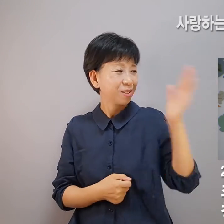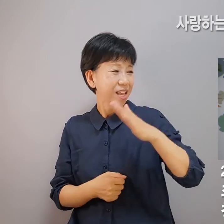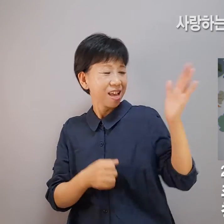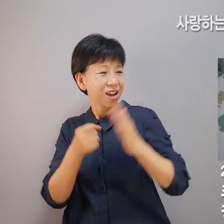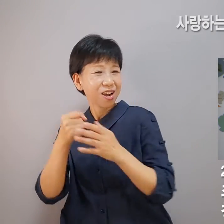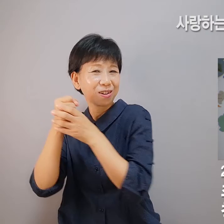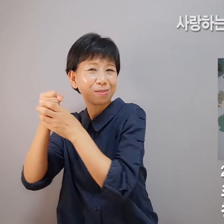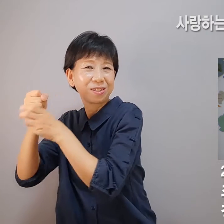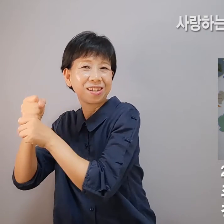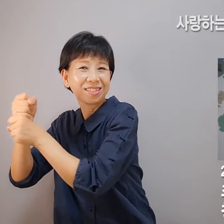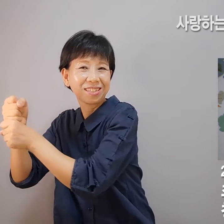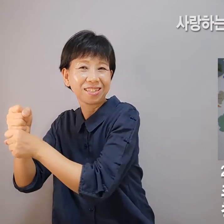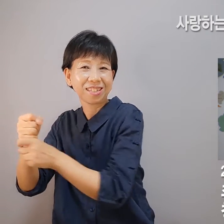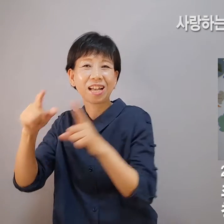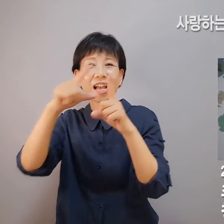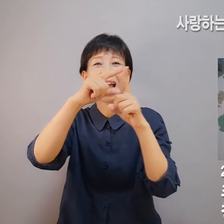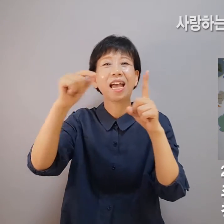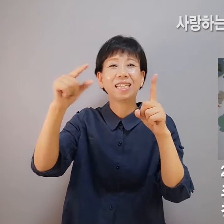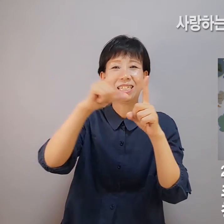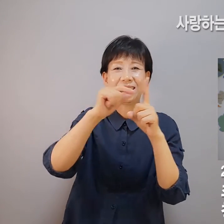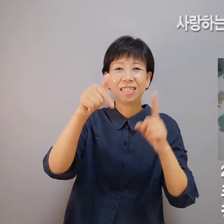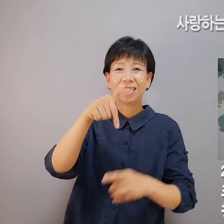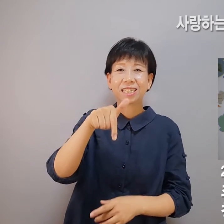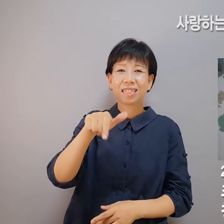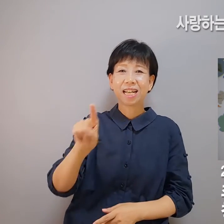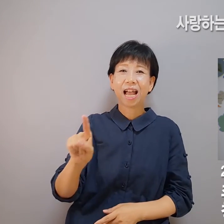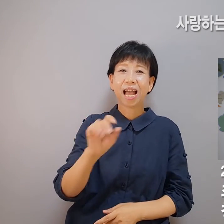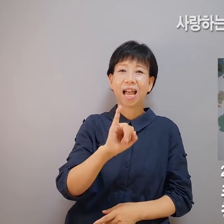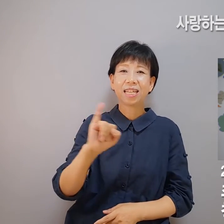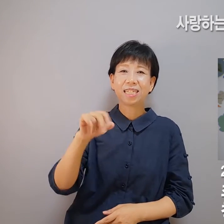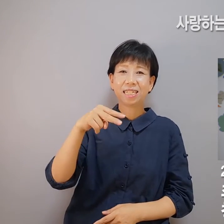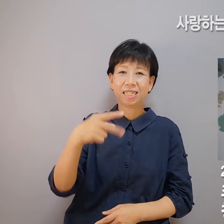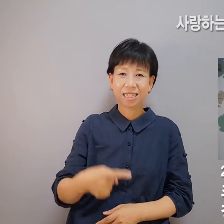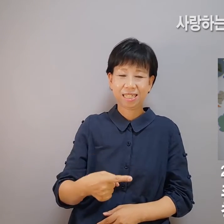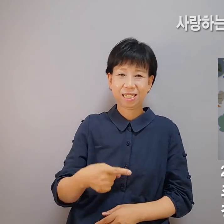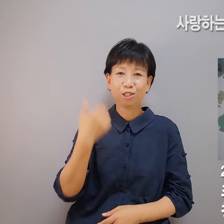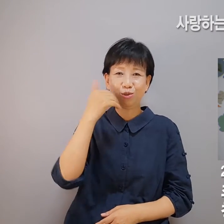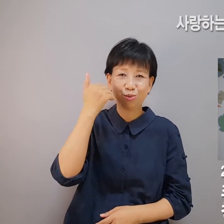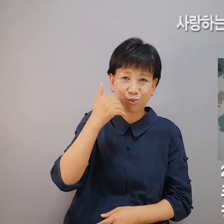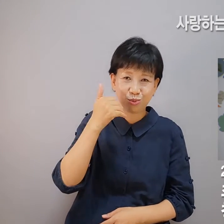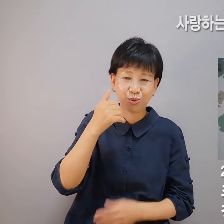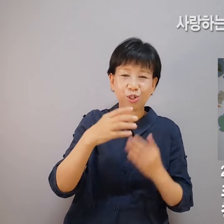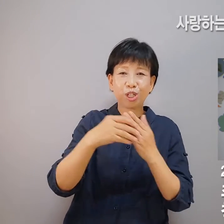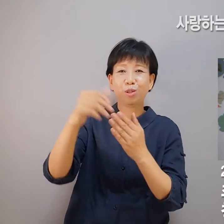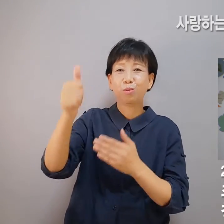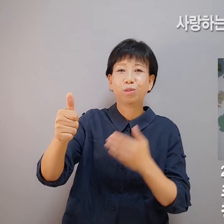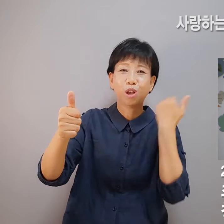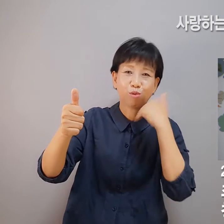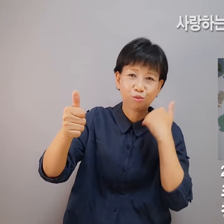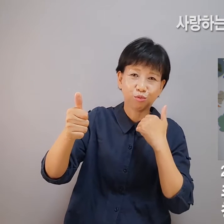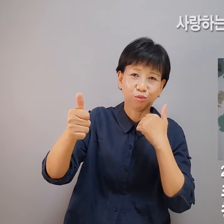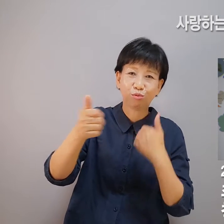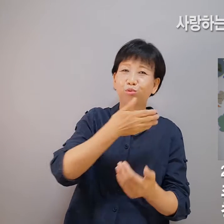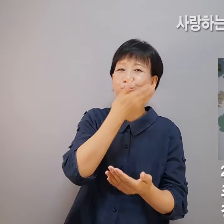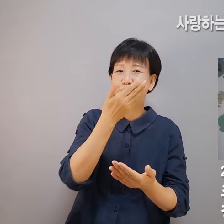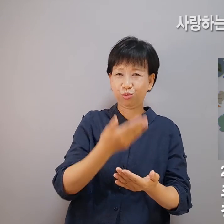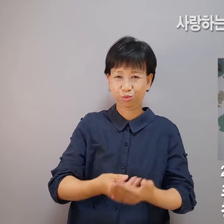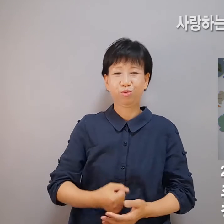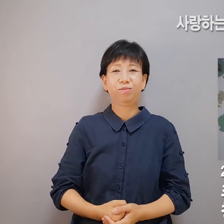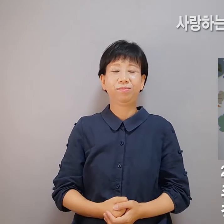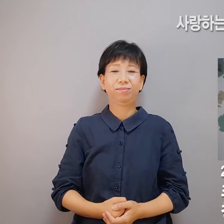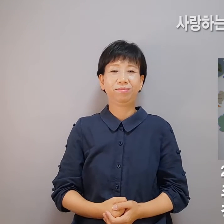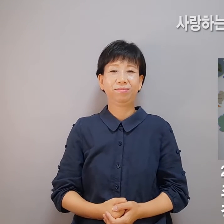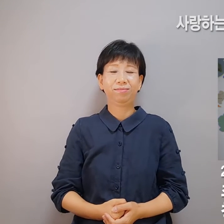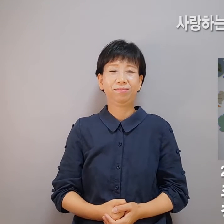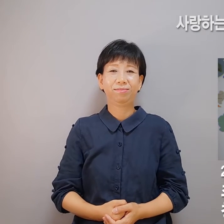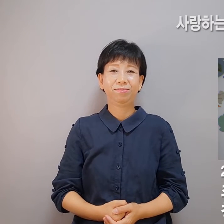있잖아요. 가이드. 우리 인생의 가이드가 누구냐, 인도자가 누구냐, 이건 역시 중요한